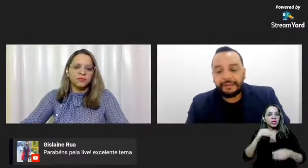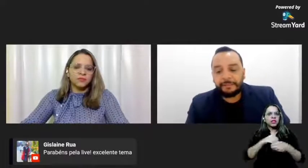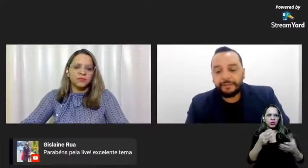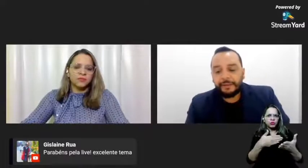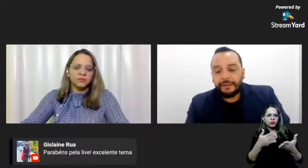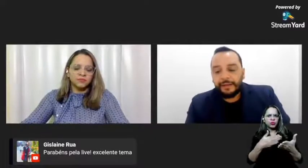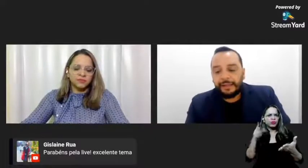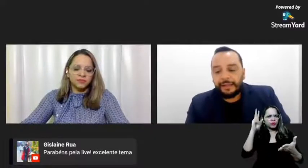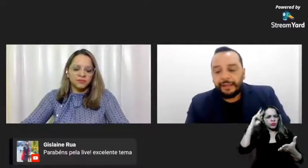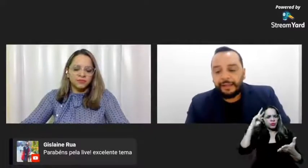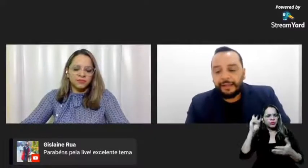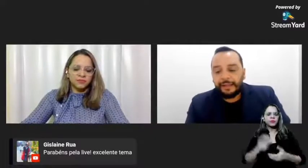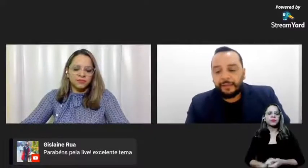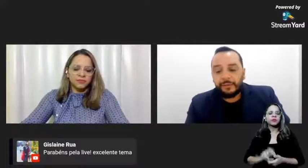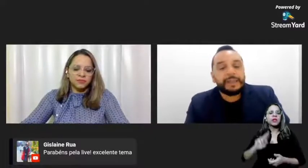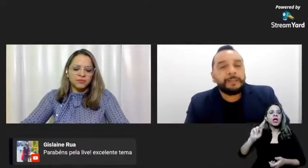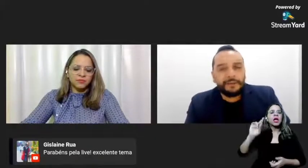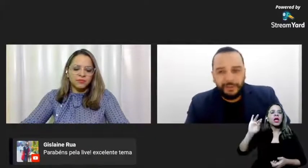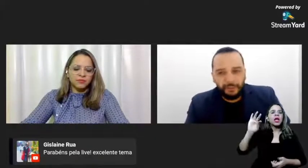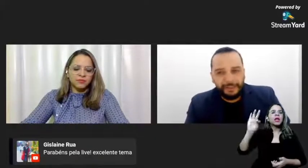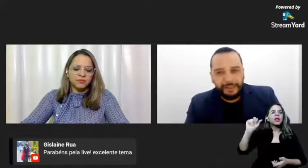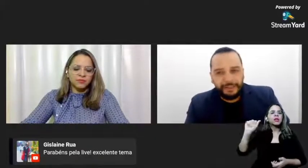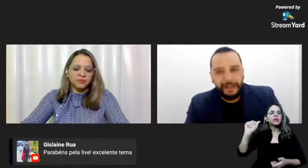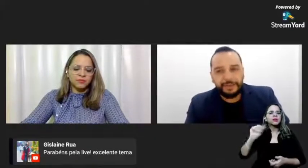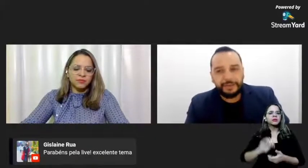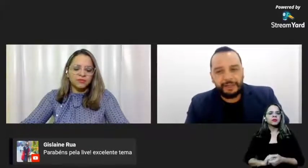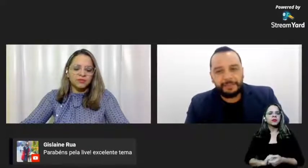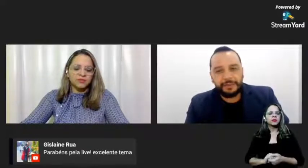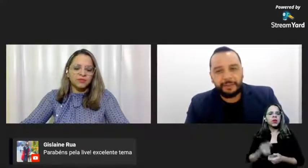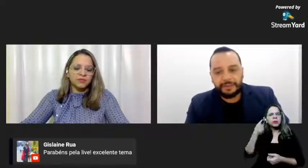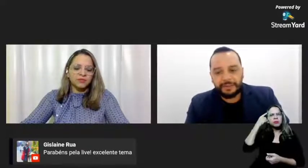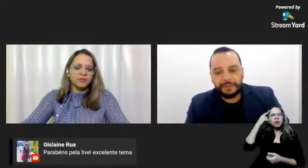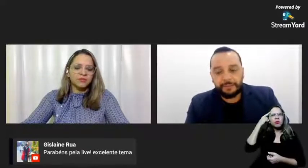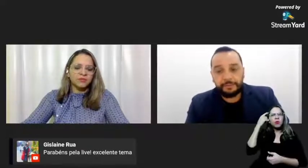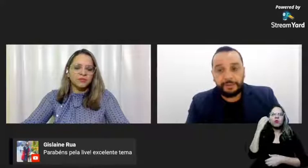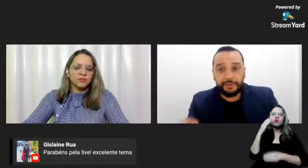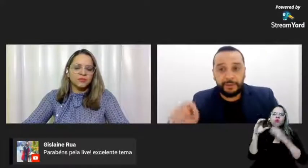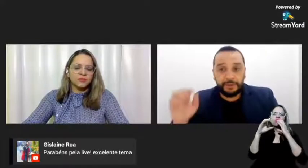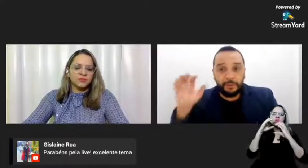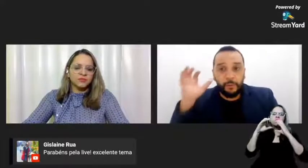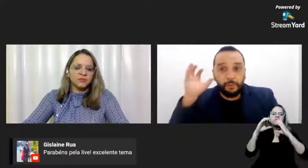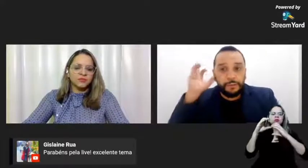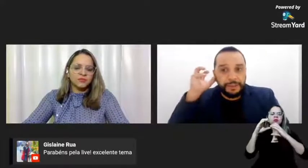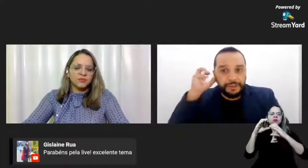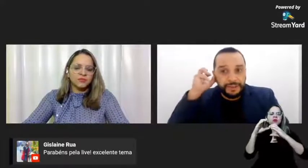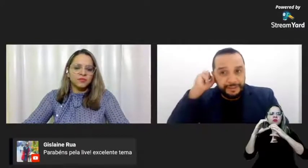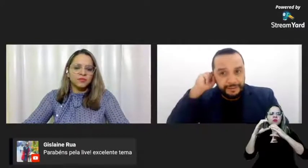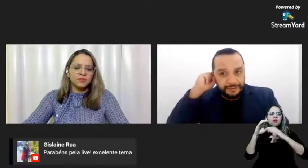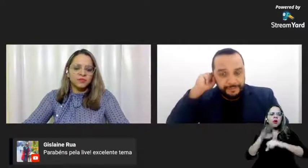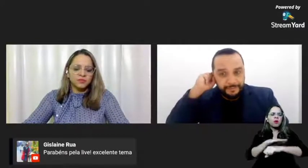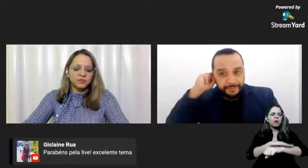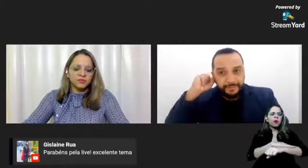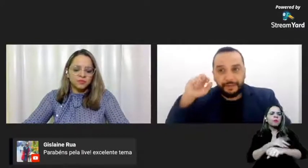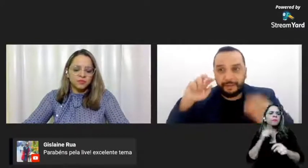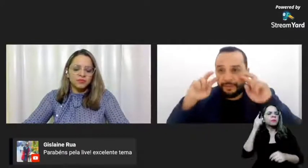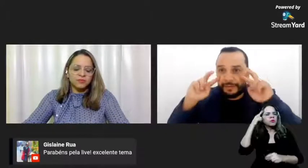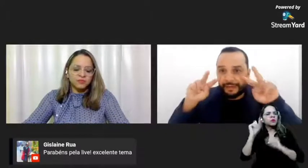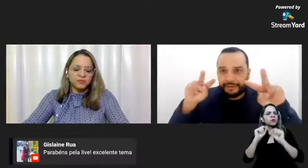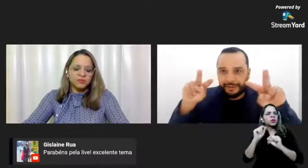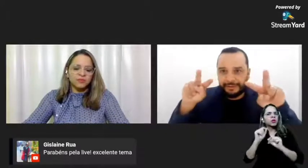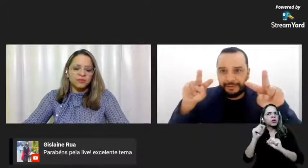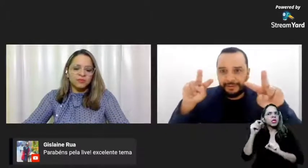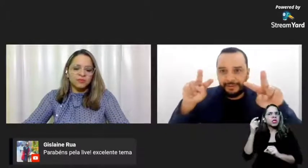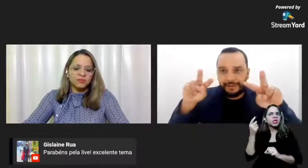a Rita, quando ela pensou em comunicação áptica, ela pensou assim, pessoas ouvintes